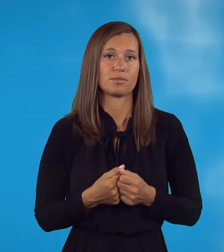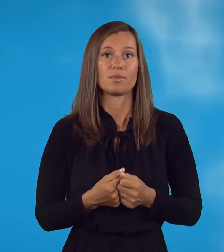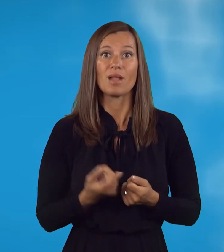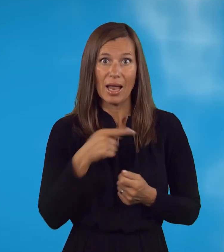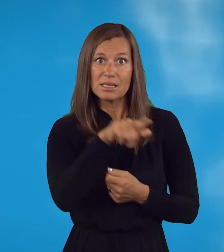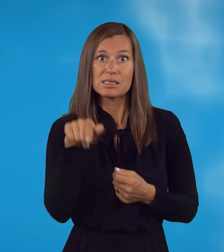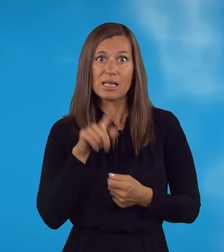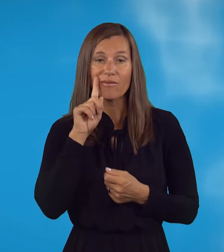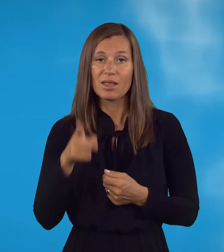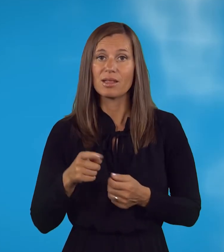Ali ste vedeli?